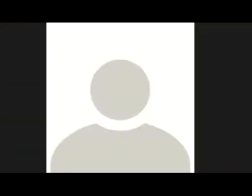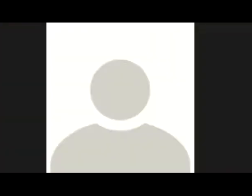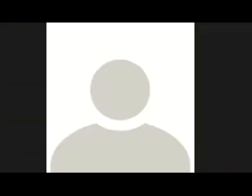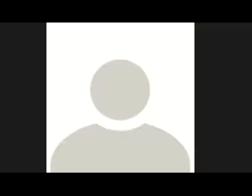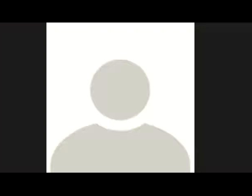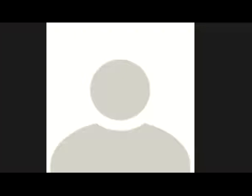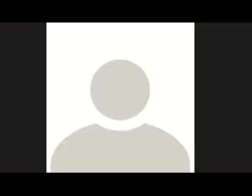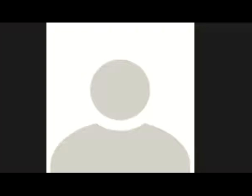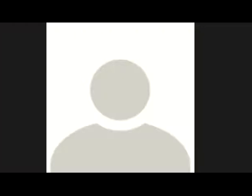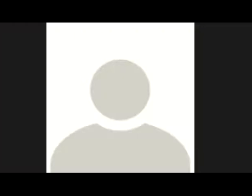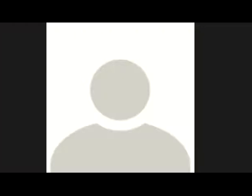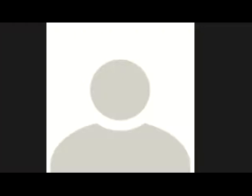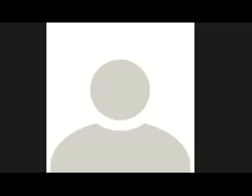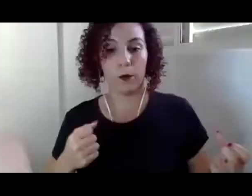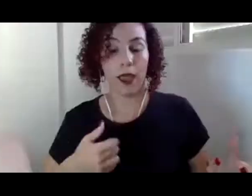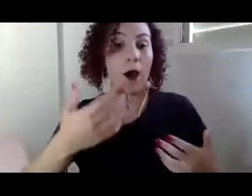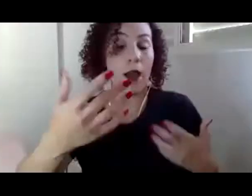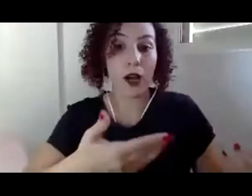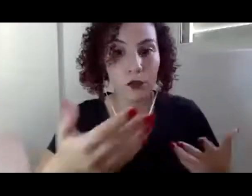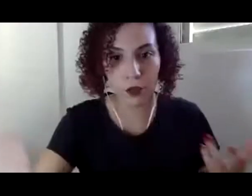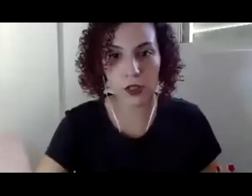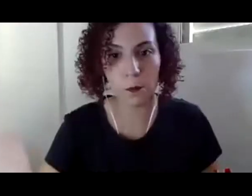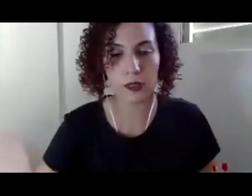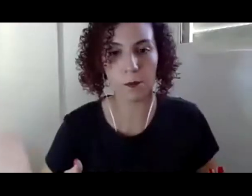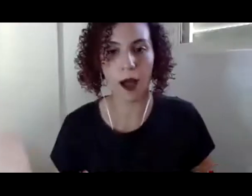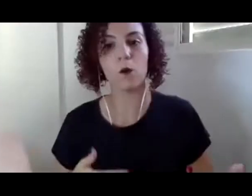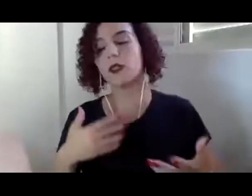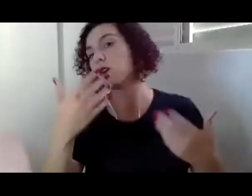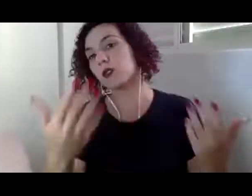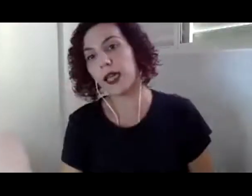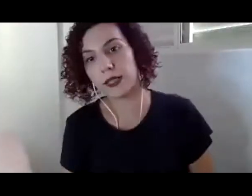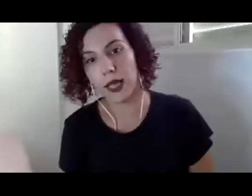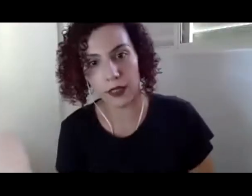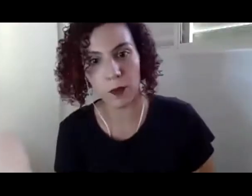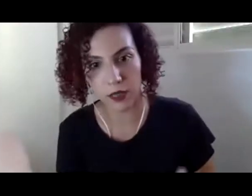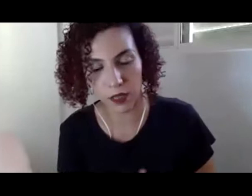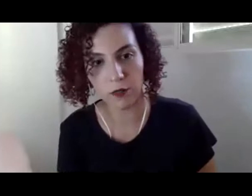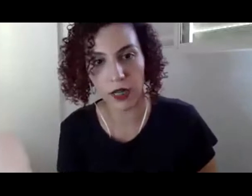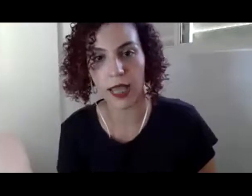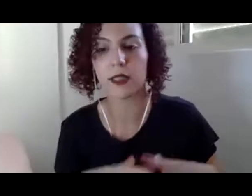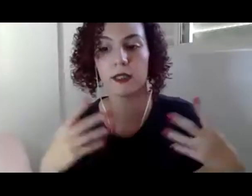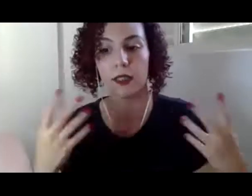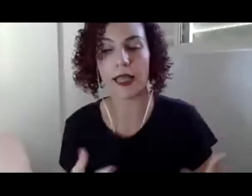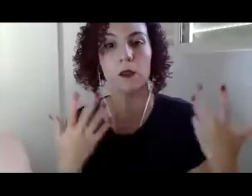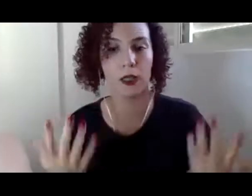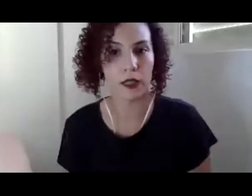vou saber do... É o artifício principal, quando eu não sei essa área específica, né? Esses sinais